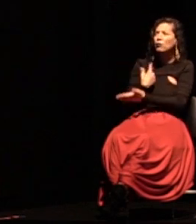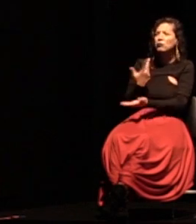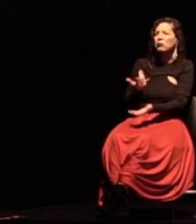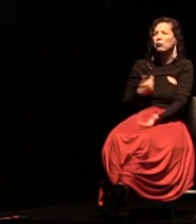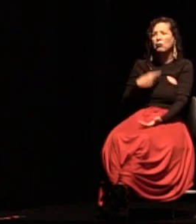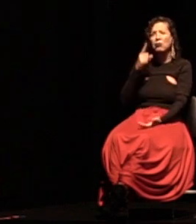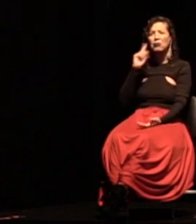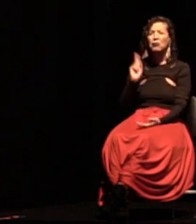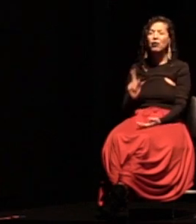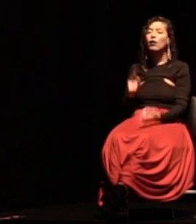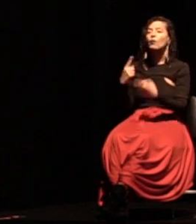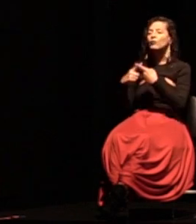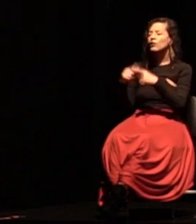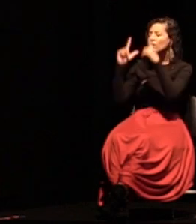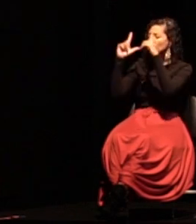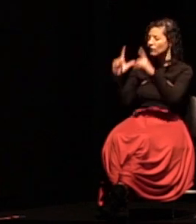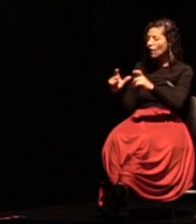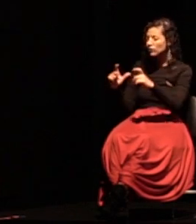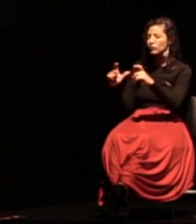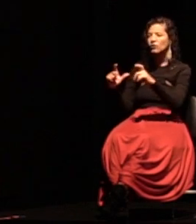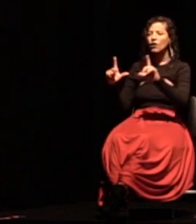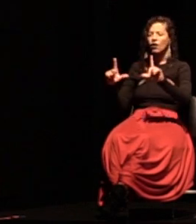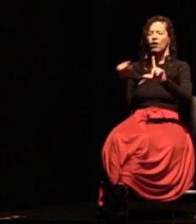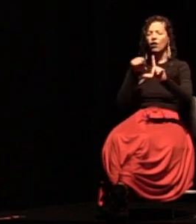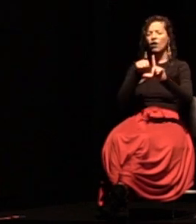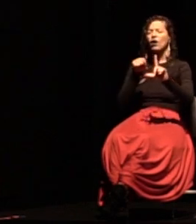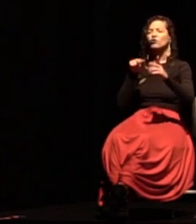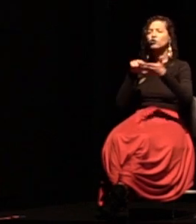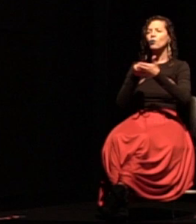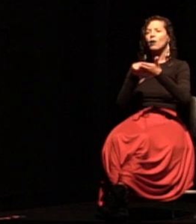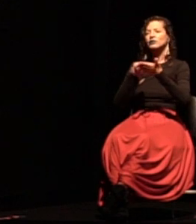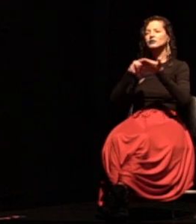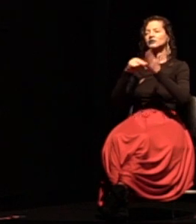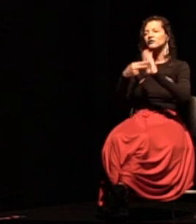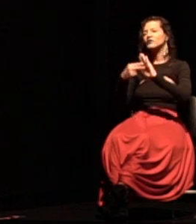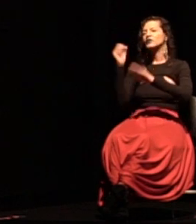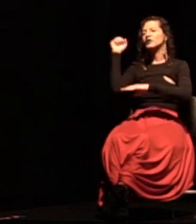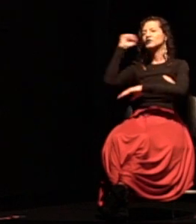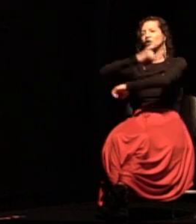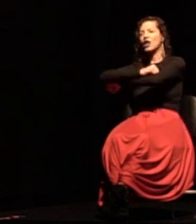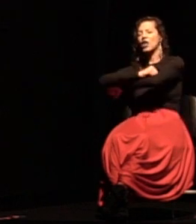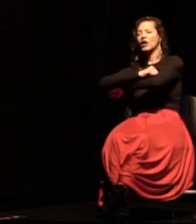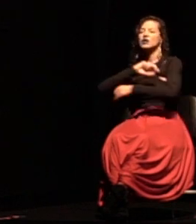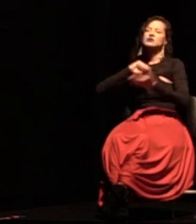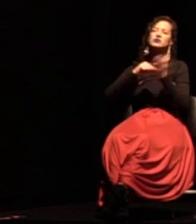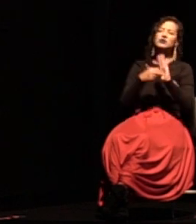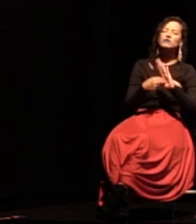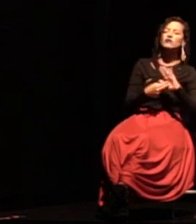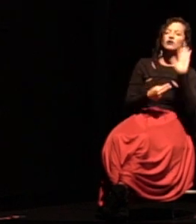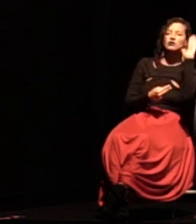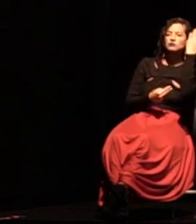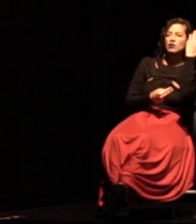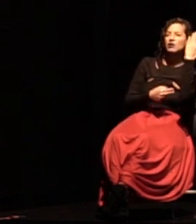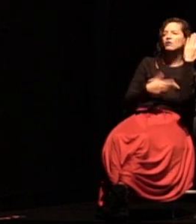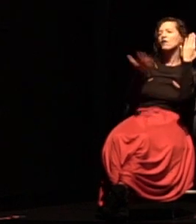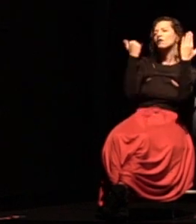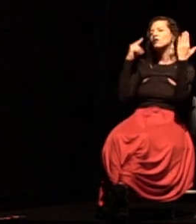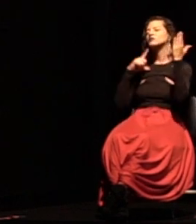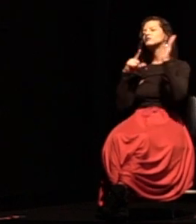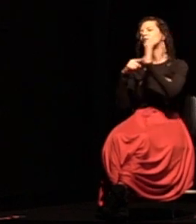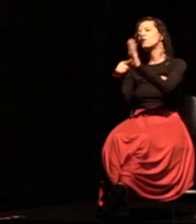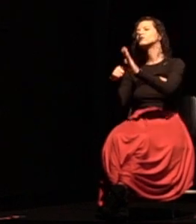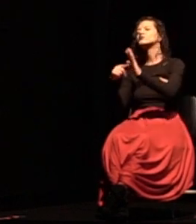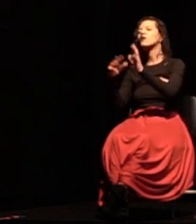foi a janela? Por que que a tomada foi o espelho e, antes do espelho, as bandas de vidro nas vidraças